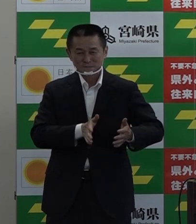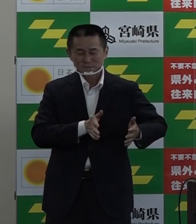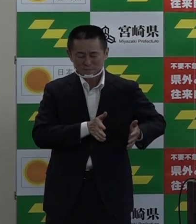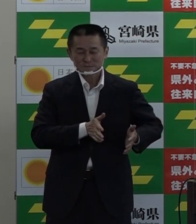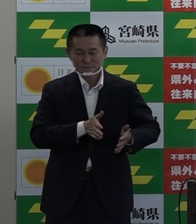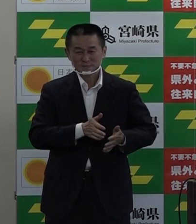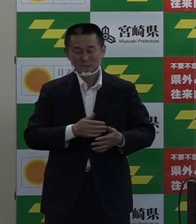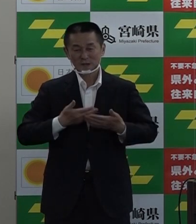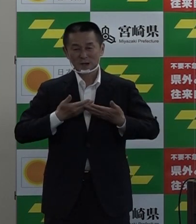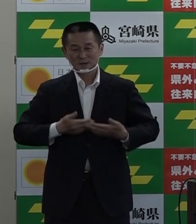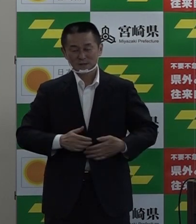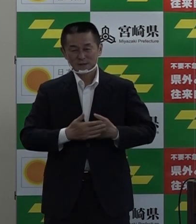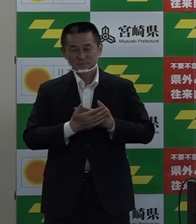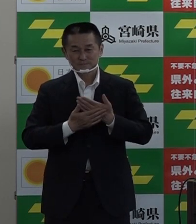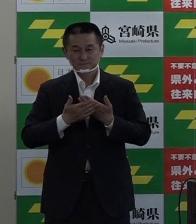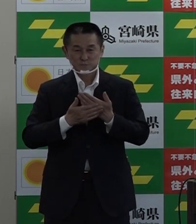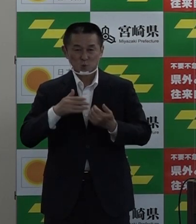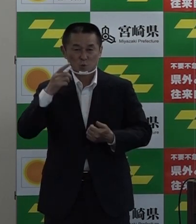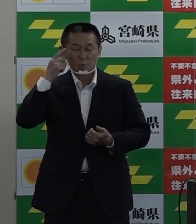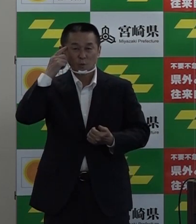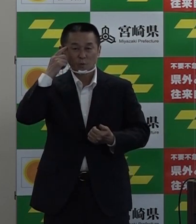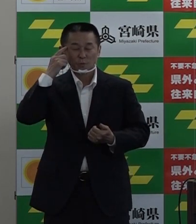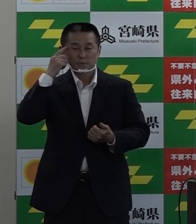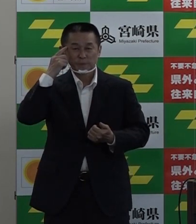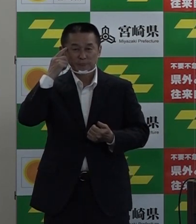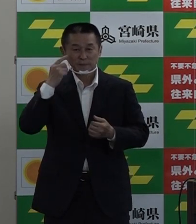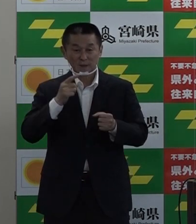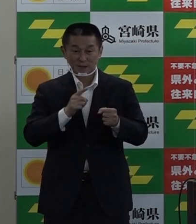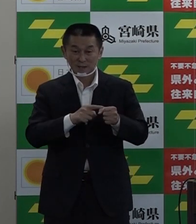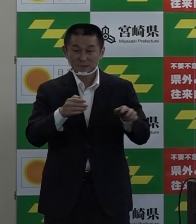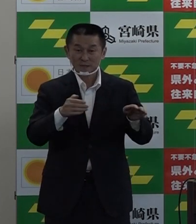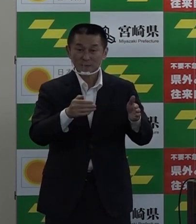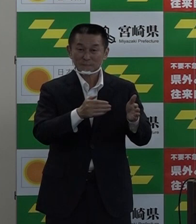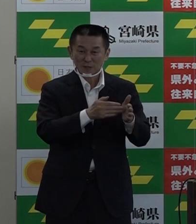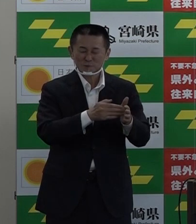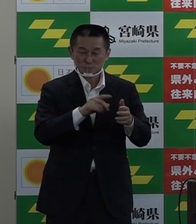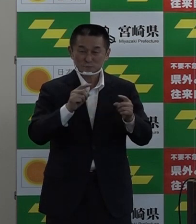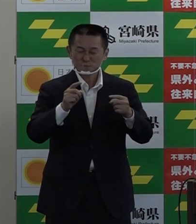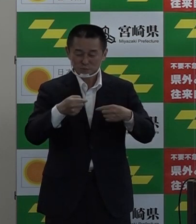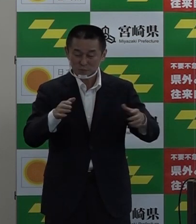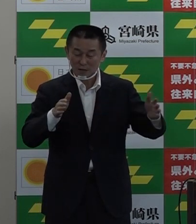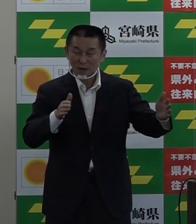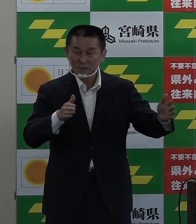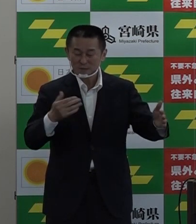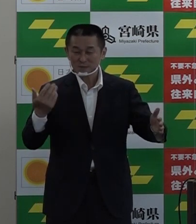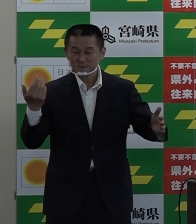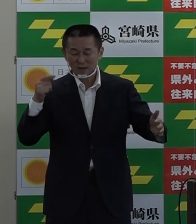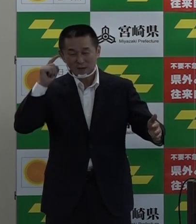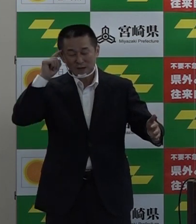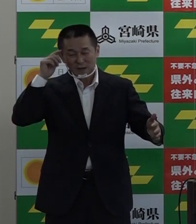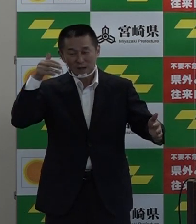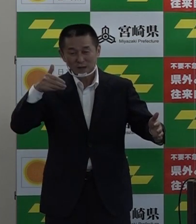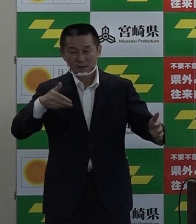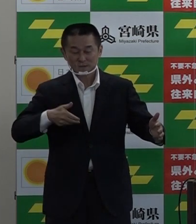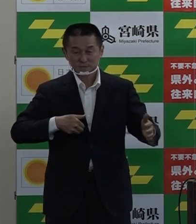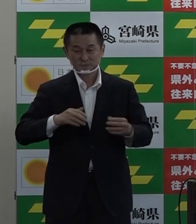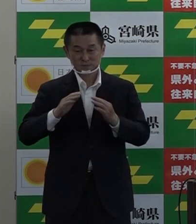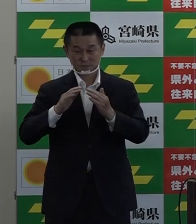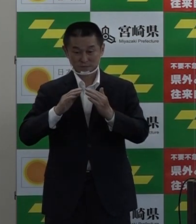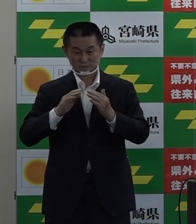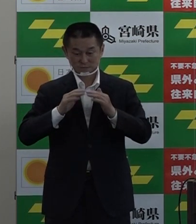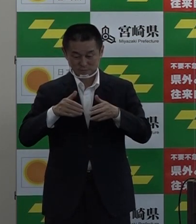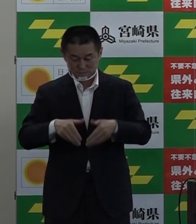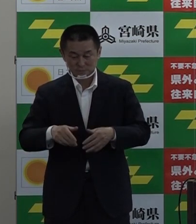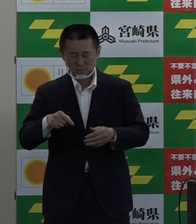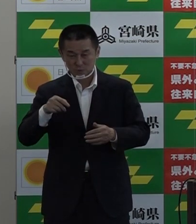安全であろうかと考えております。年末年始の反省点としましては、やはり帰省で来られた